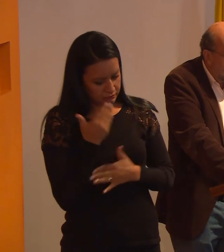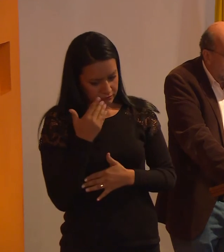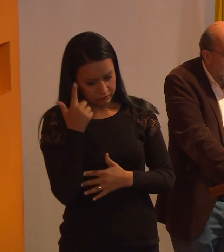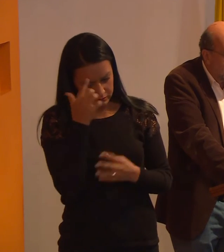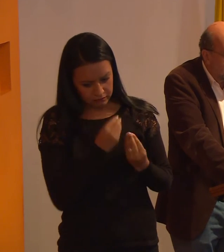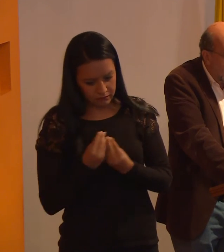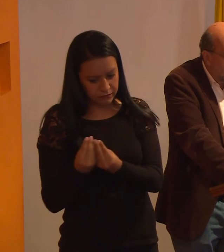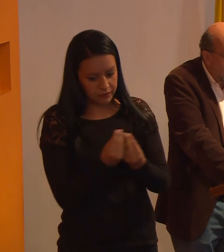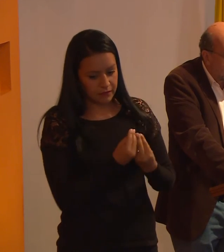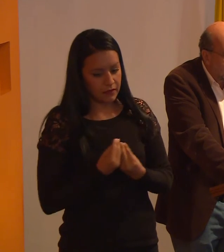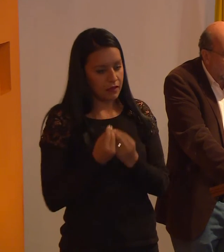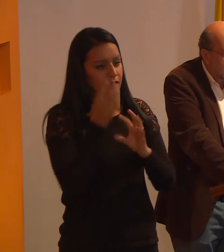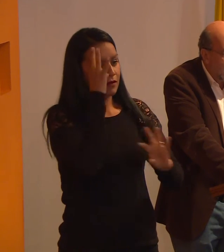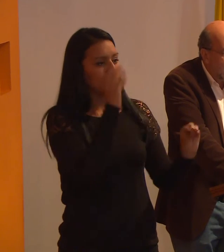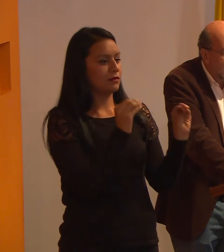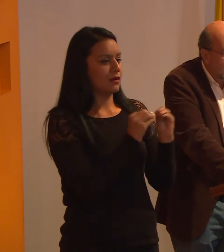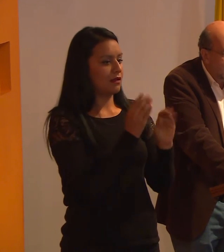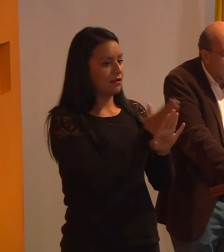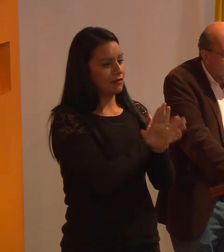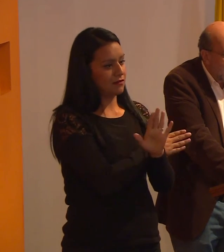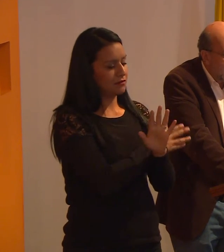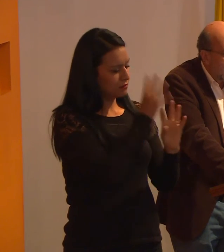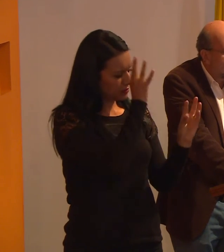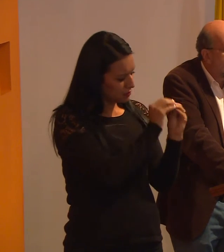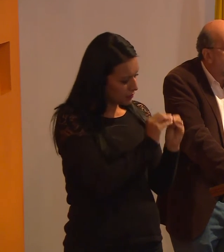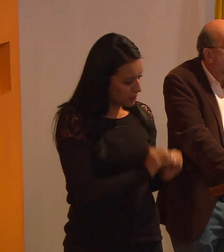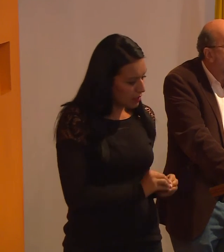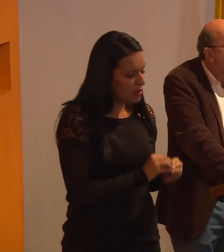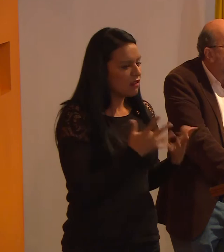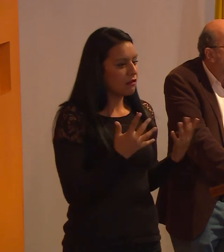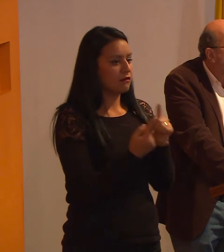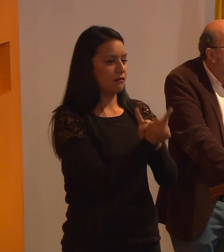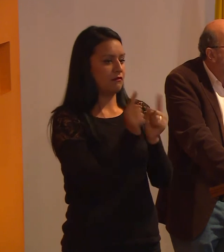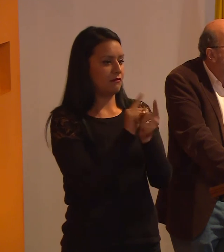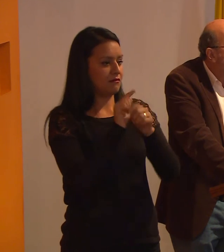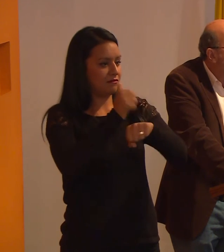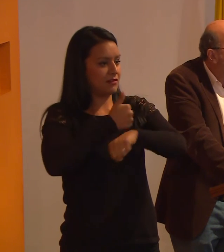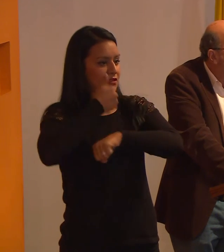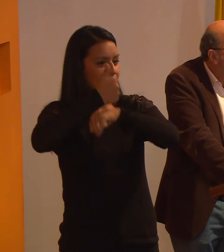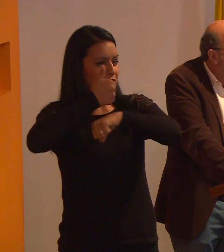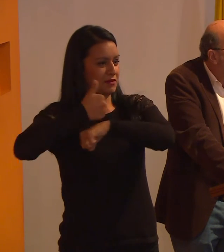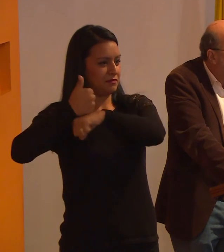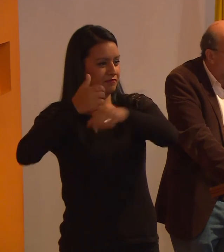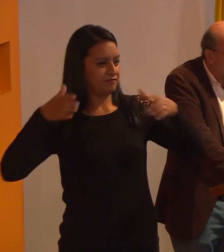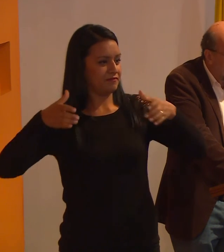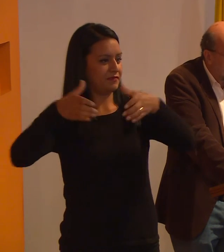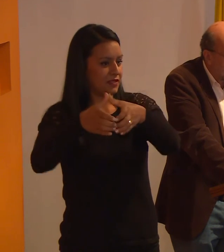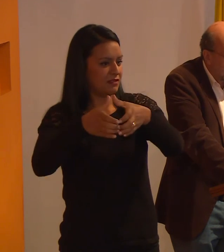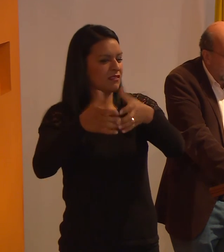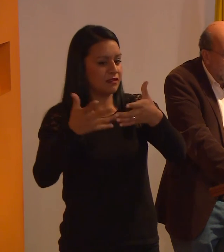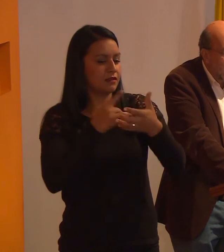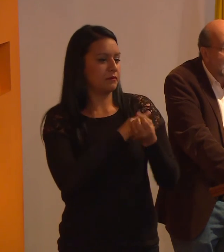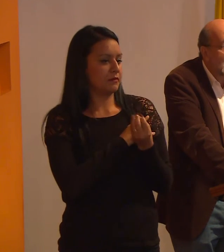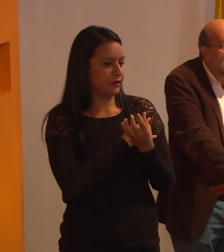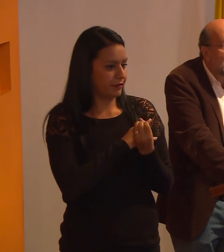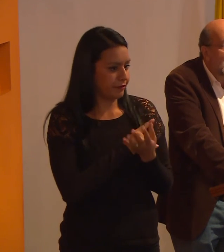a consolidar los acuerdos obtenidos en el encuentro de rectores de universidades